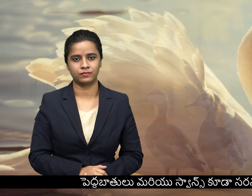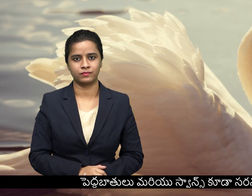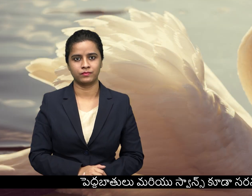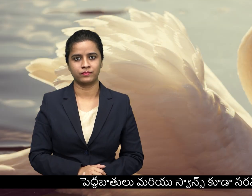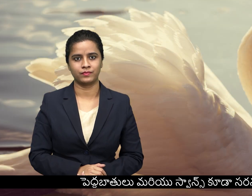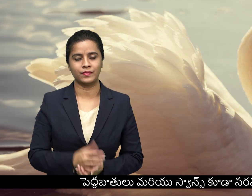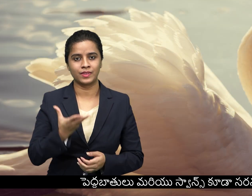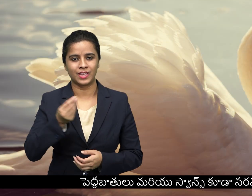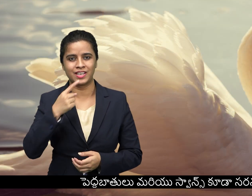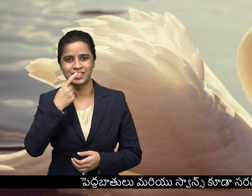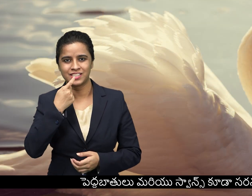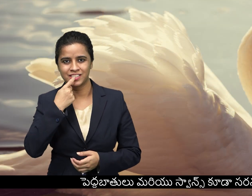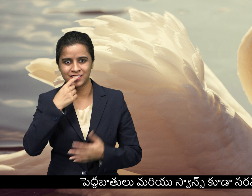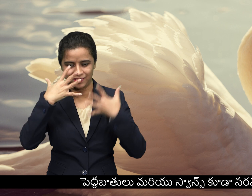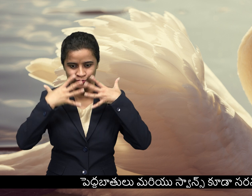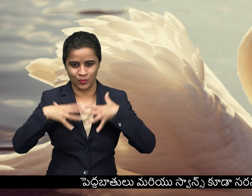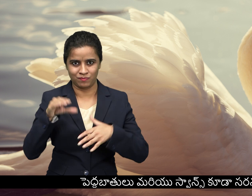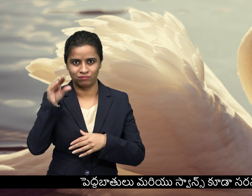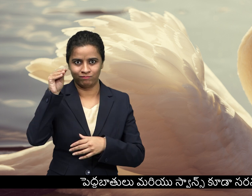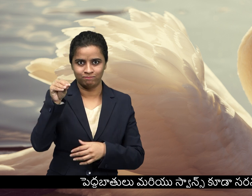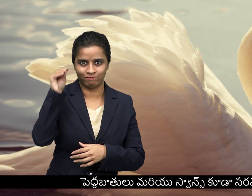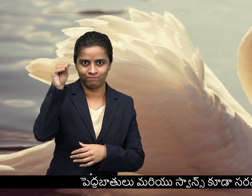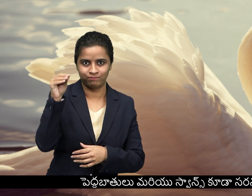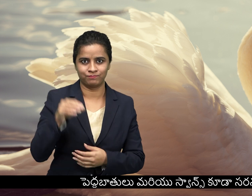మరియు స్వాన్స్ కూడా సరస్సు